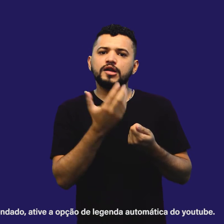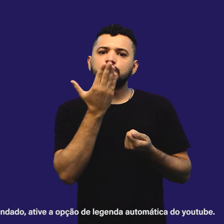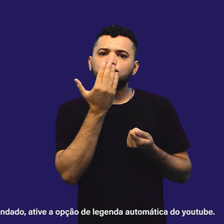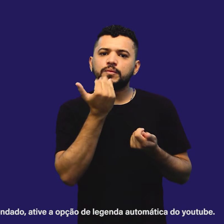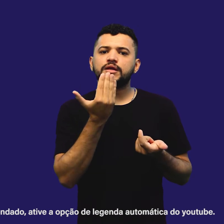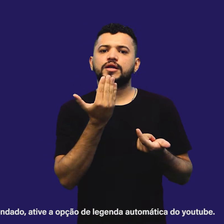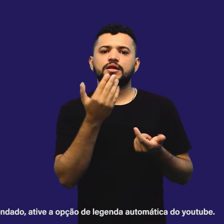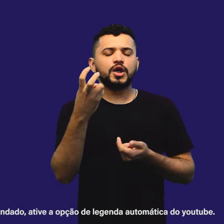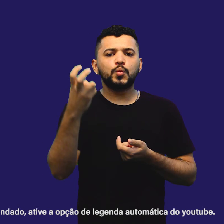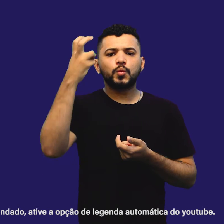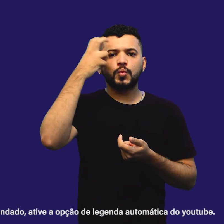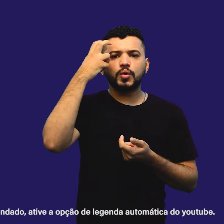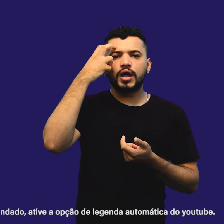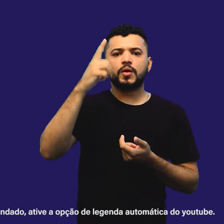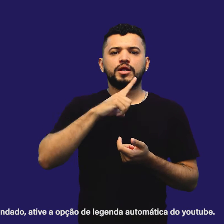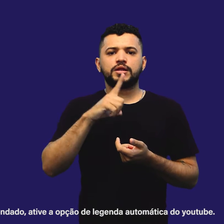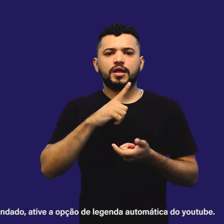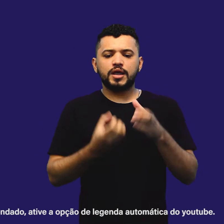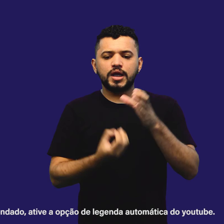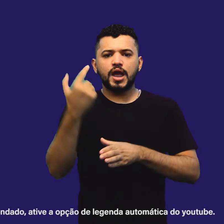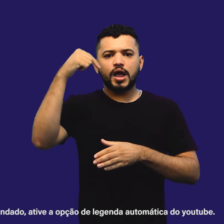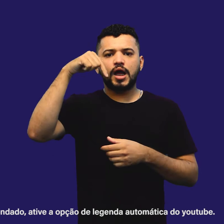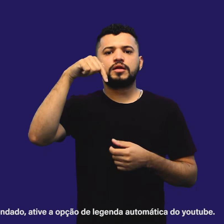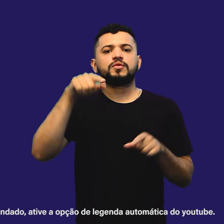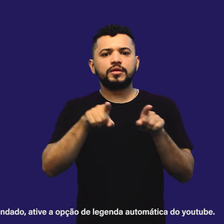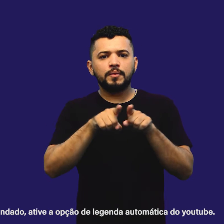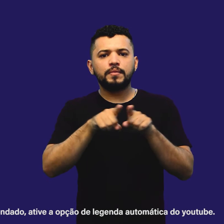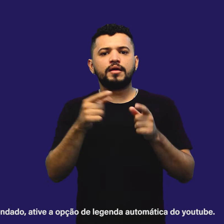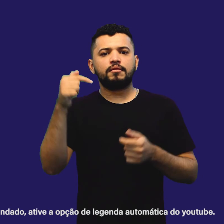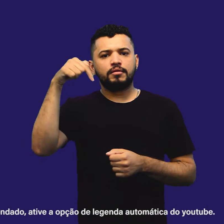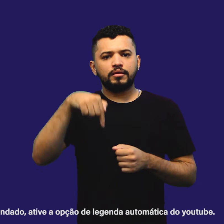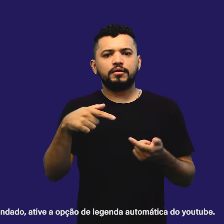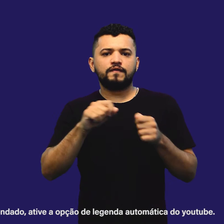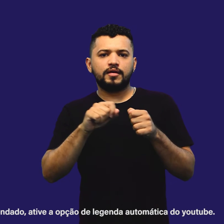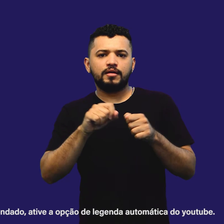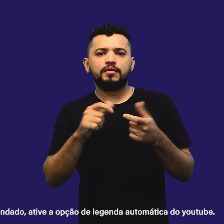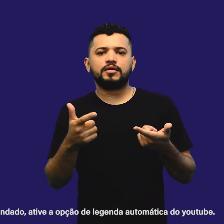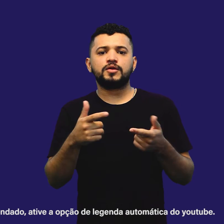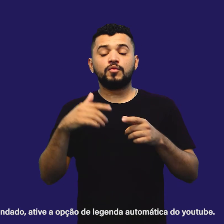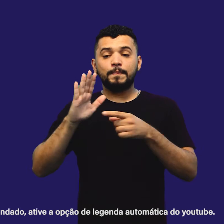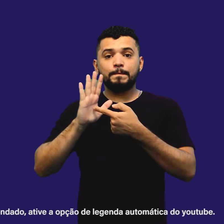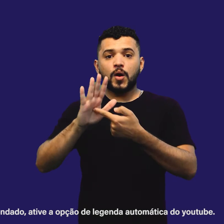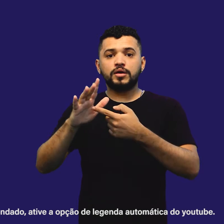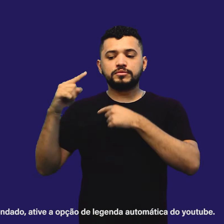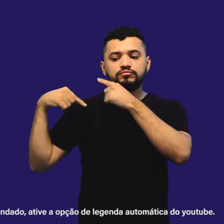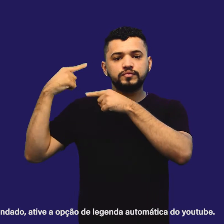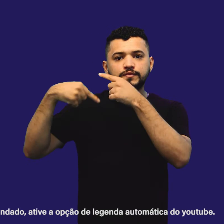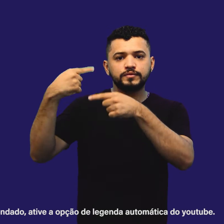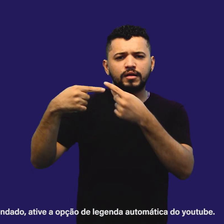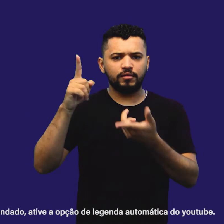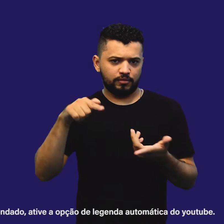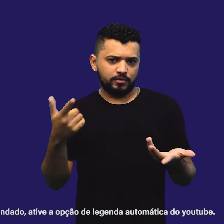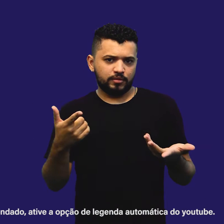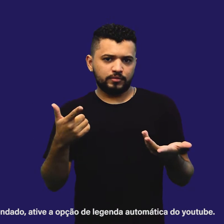daquilo que é produzido nas cozinhas com afeto, aquilo que é passado de geração para geração, né? Exatamente,